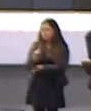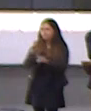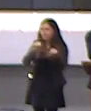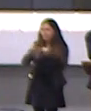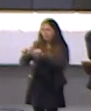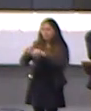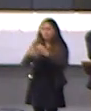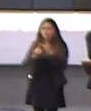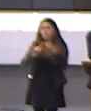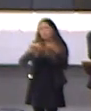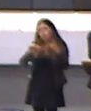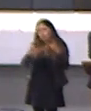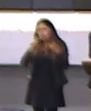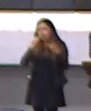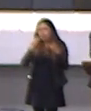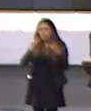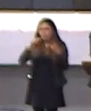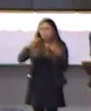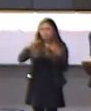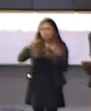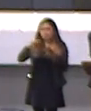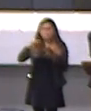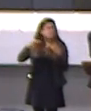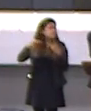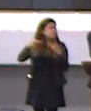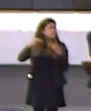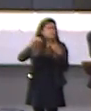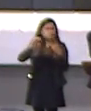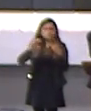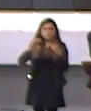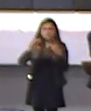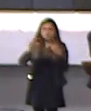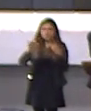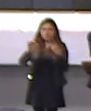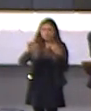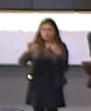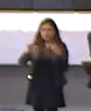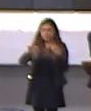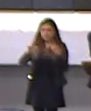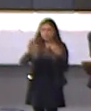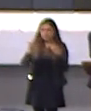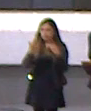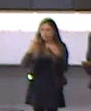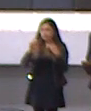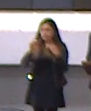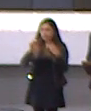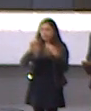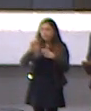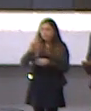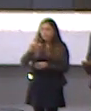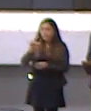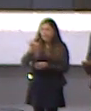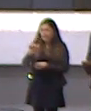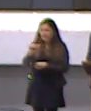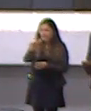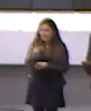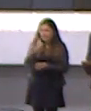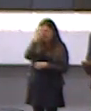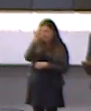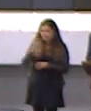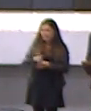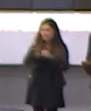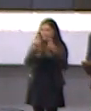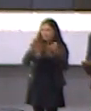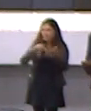el profesor héctor peralta profesor mío de gimnasia también ha trabajado